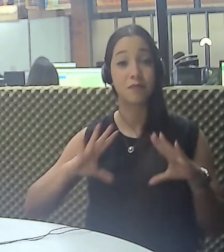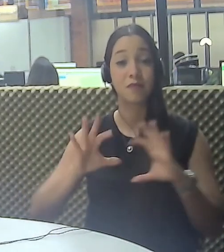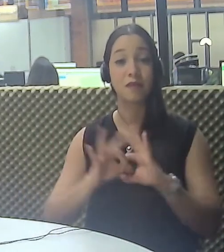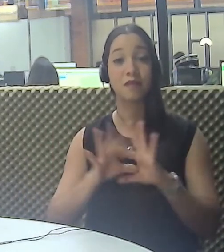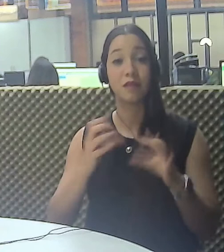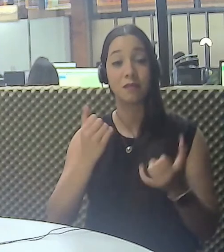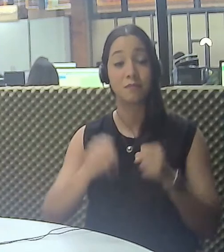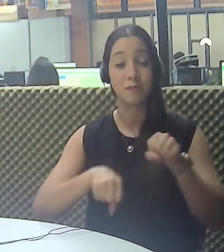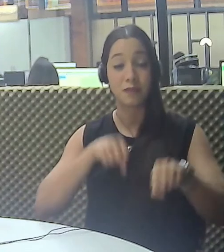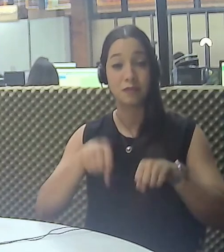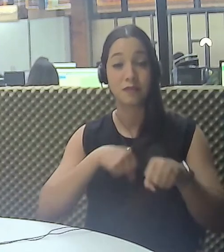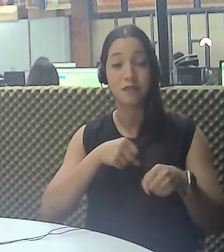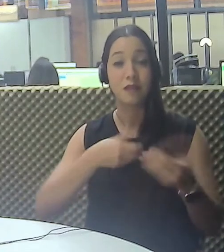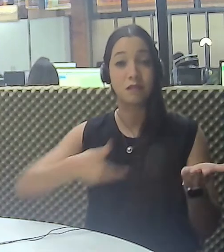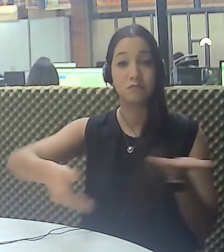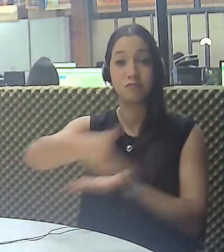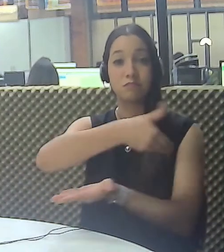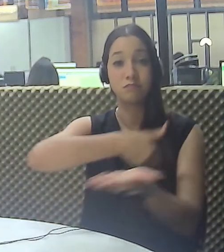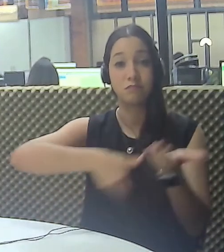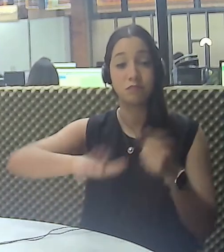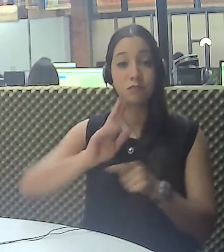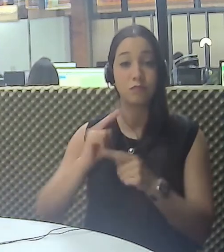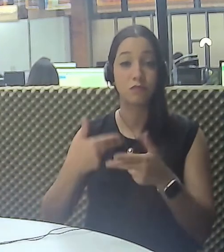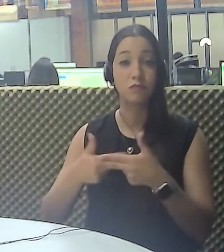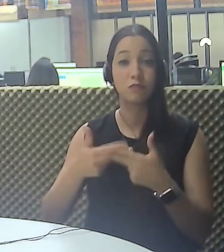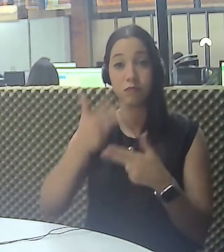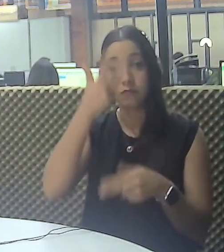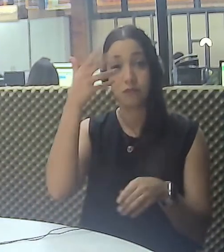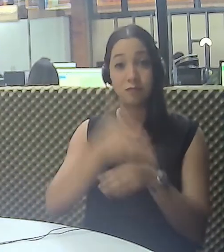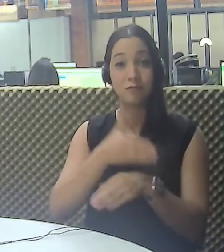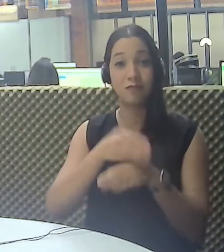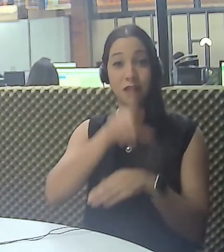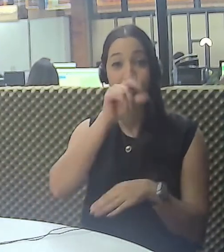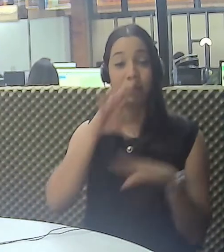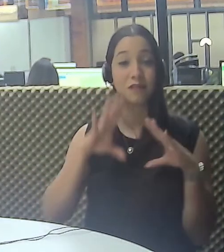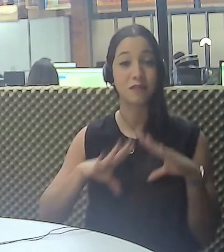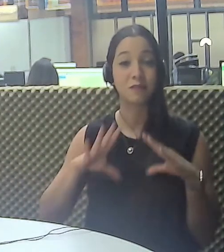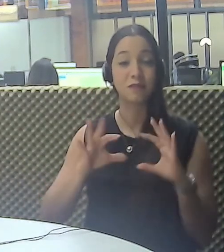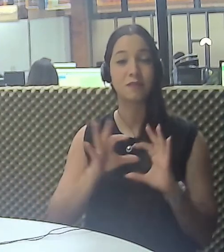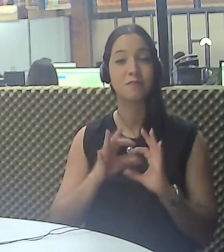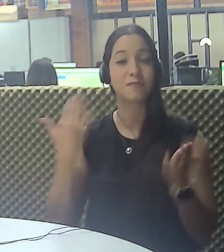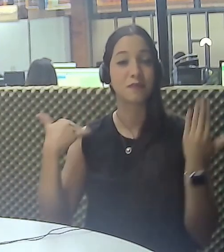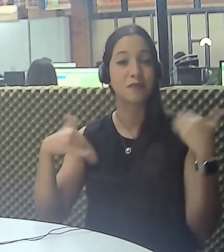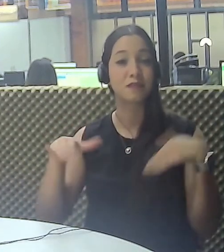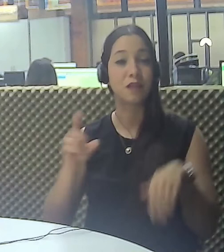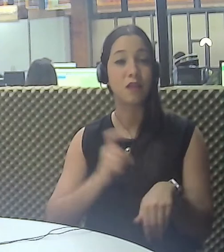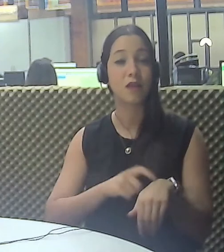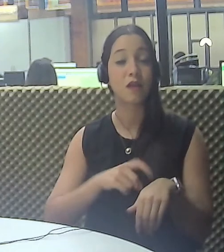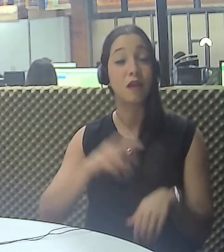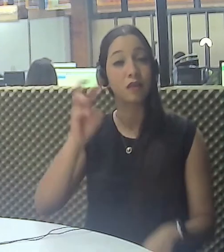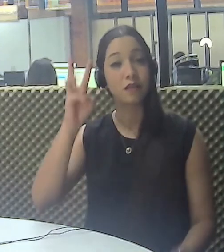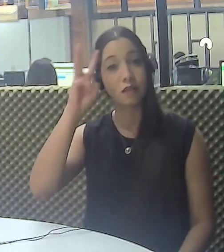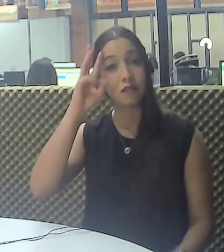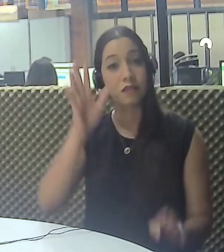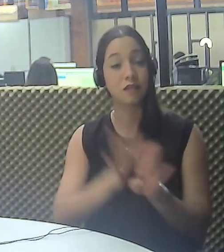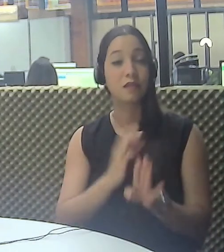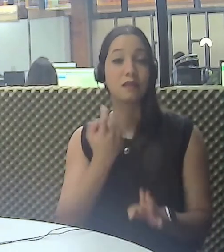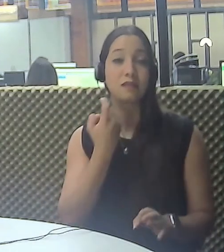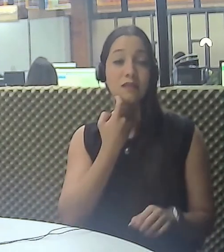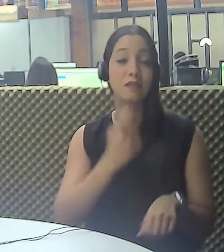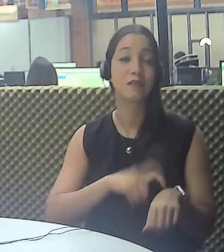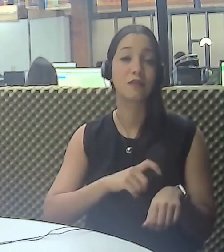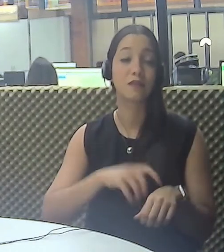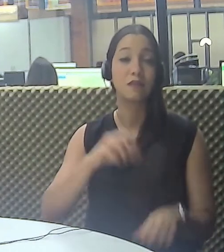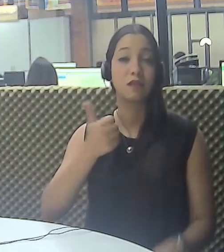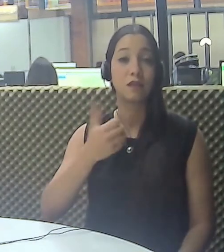disponibiliza bicicletas de uso coletivo para frequentadores do parque. Os passeios serão feitos de terça a sexta-feira, das 10